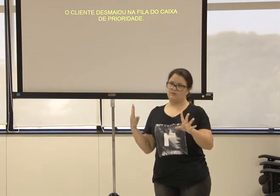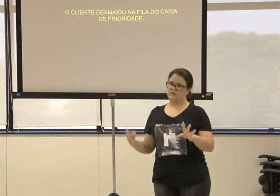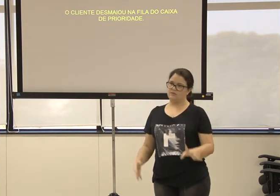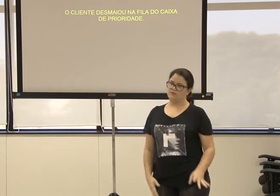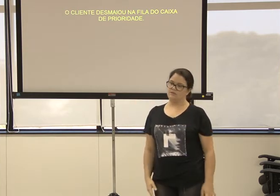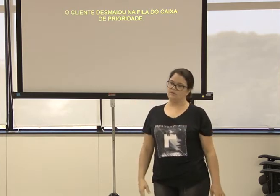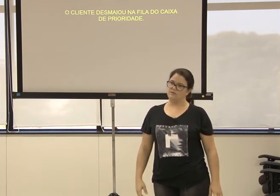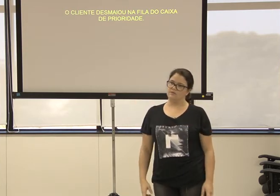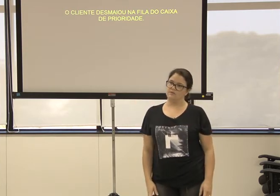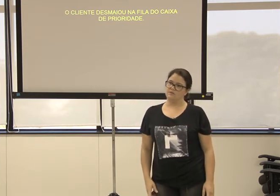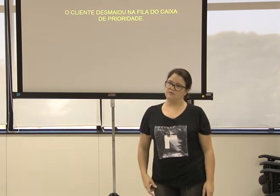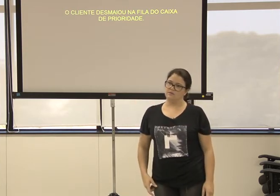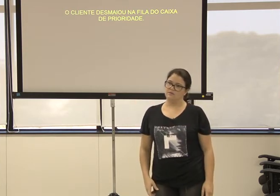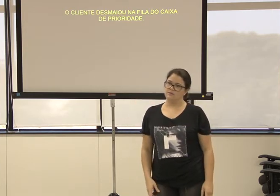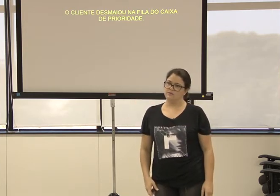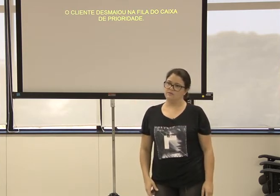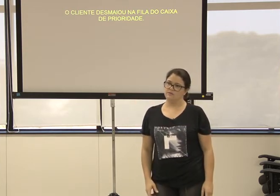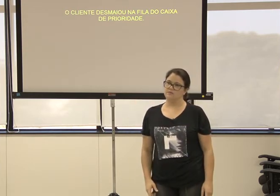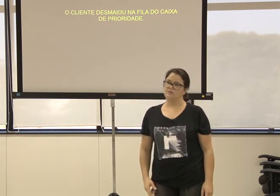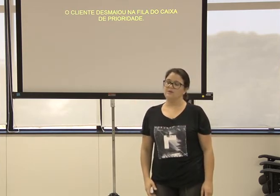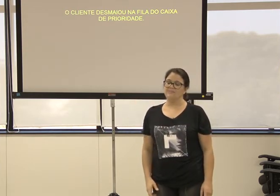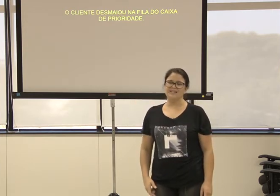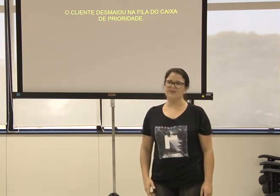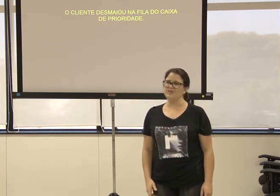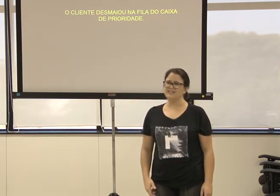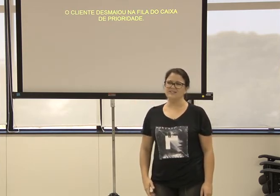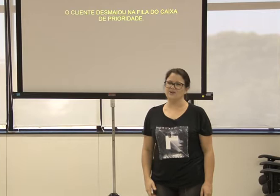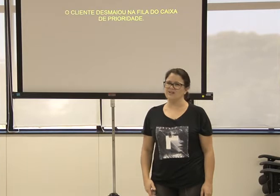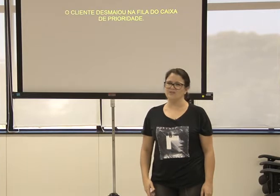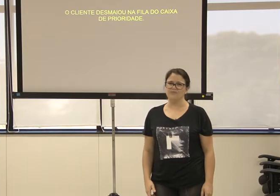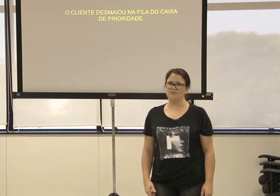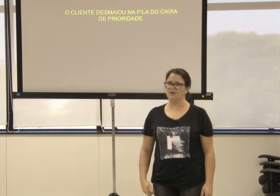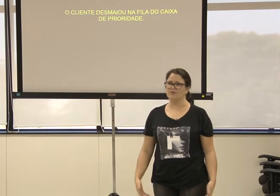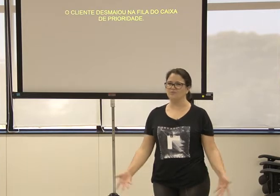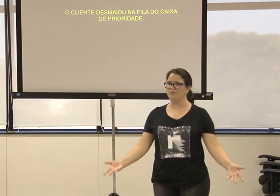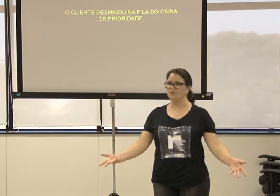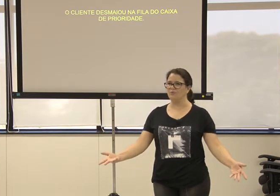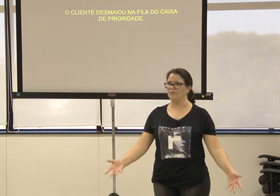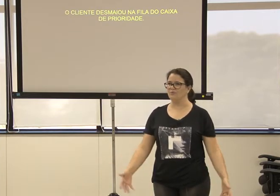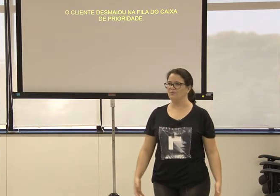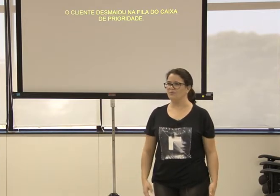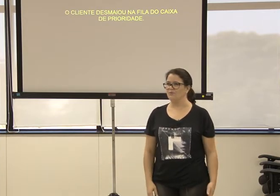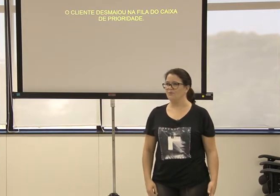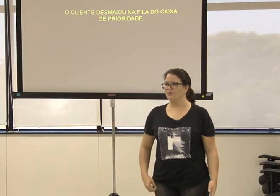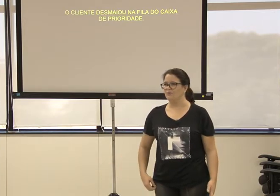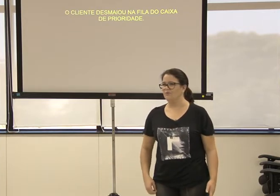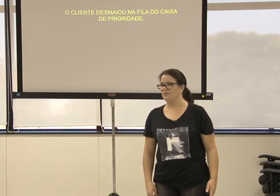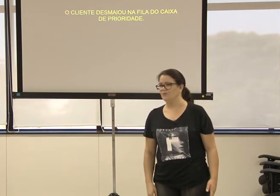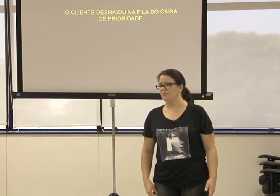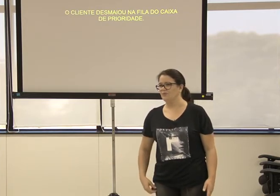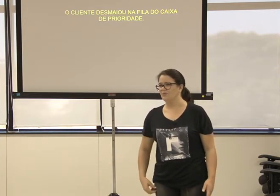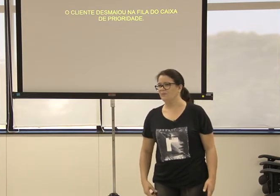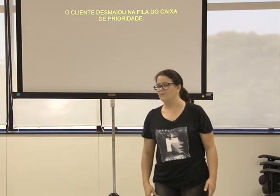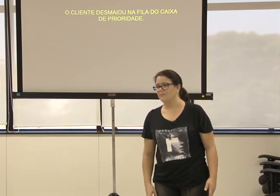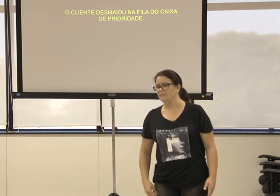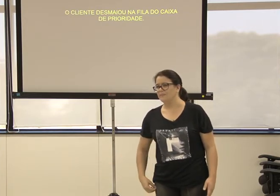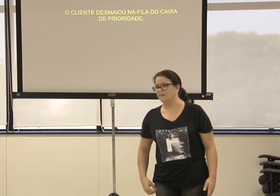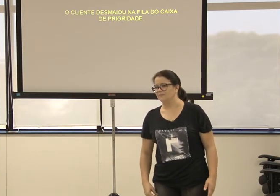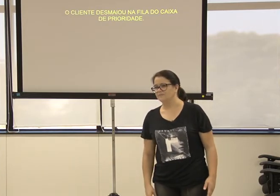as pessoas irem ao banco. Mas tem coisa que você só resolve no banco, tipo... Não nada em banco, tem mais. não, a idade, né? A minha